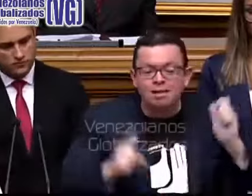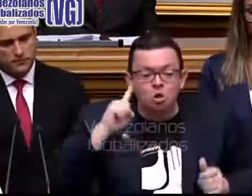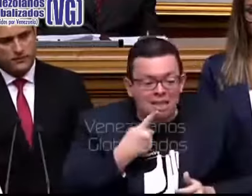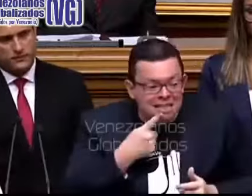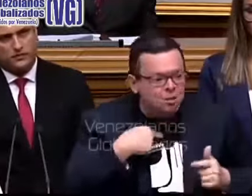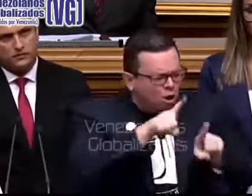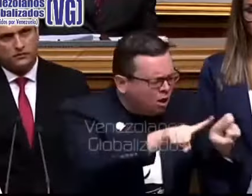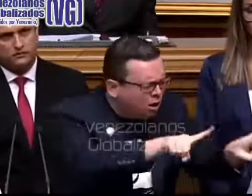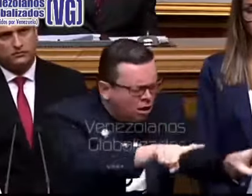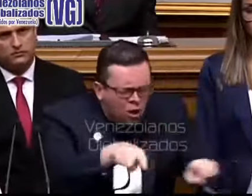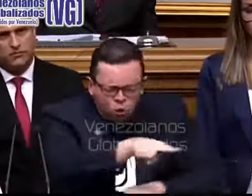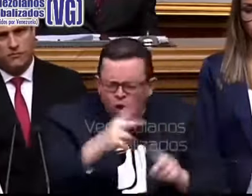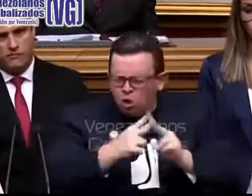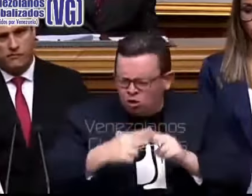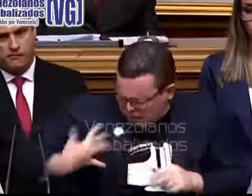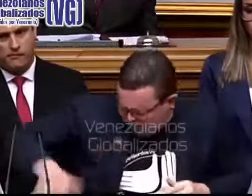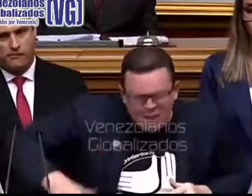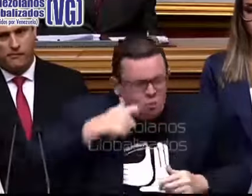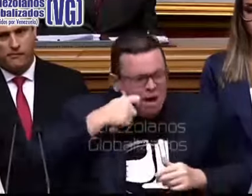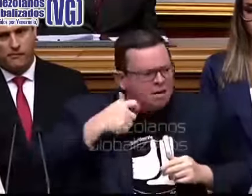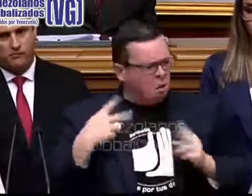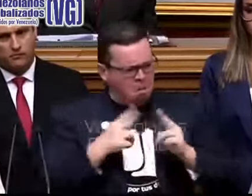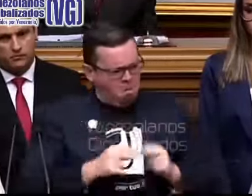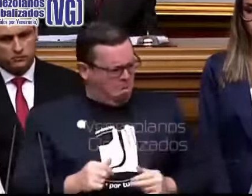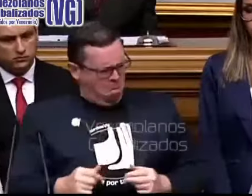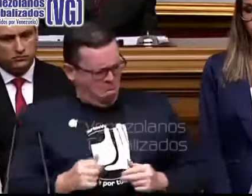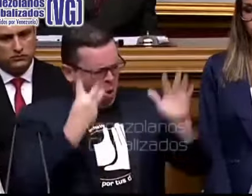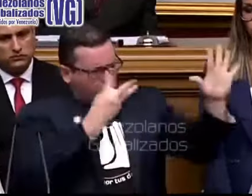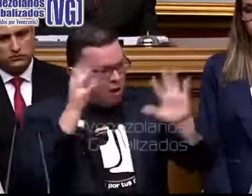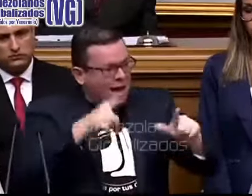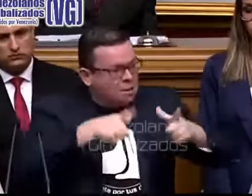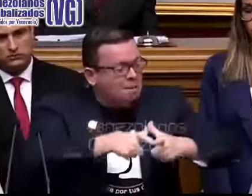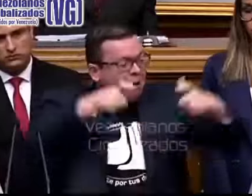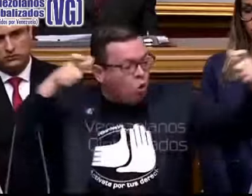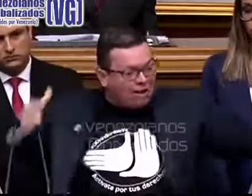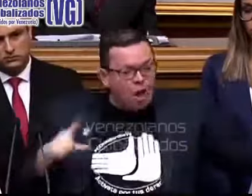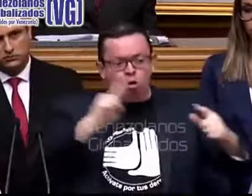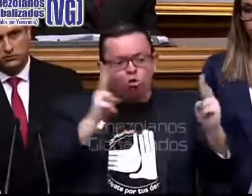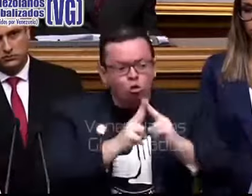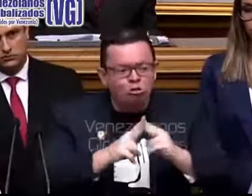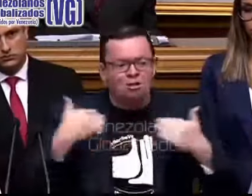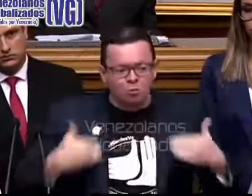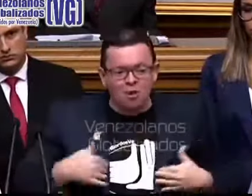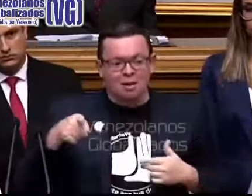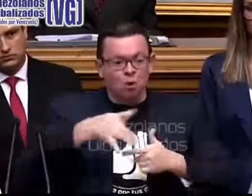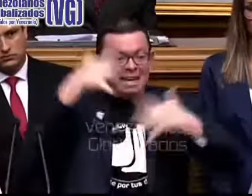no conocen ni han sido asesorados en lo que respecta a los derechos humanos. La gran mayoría